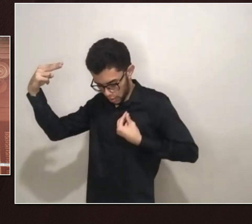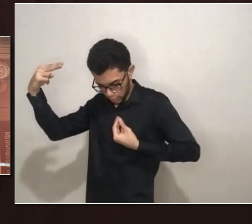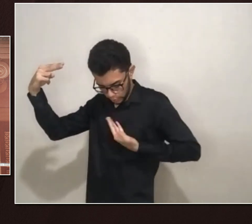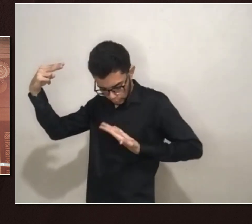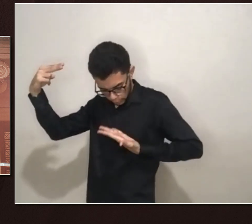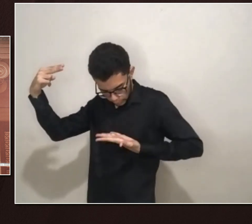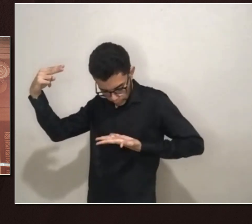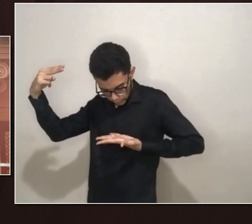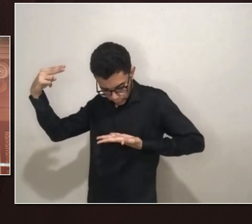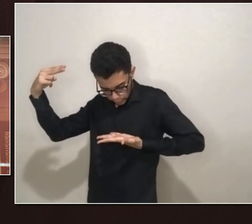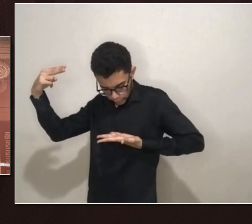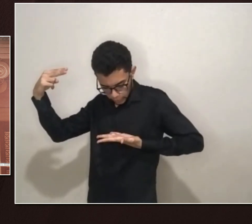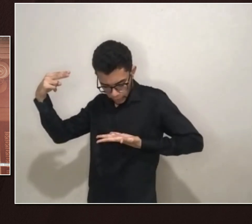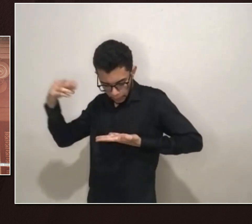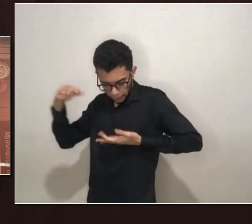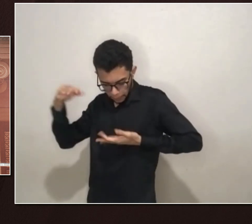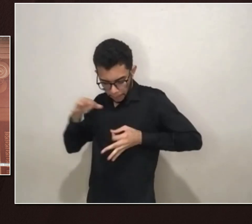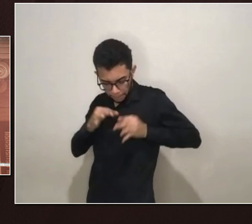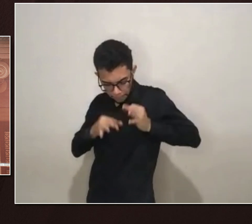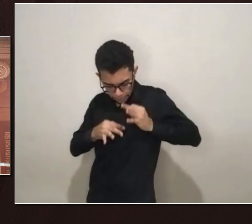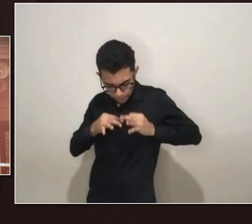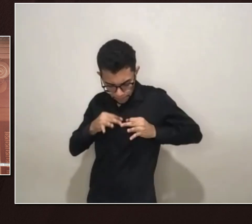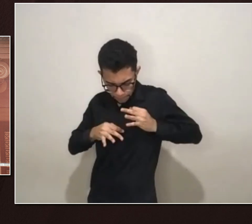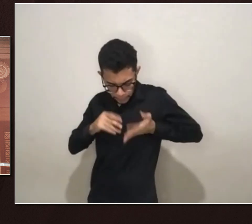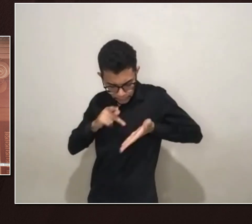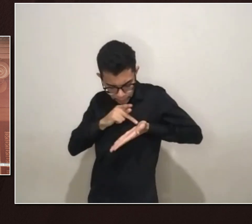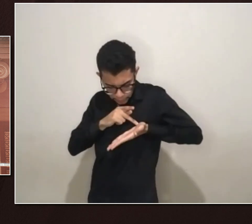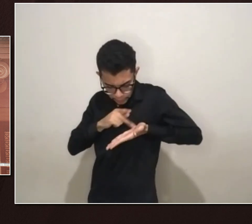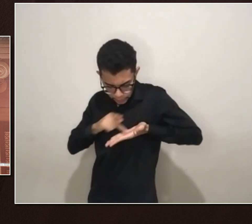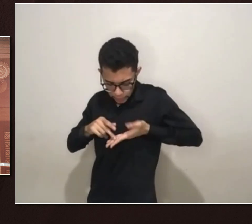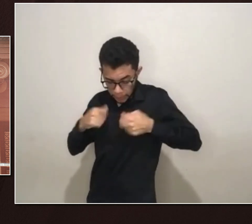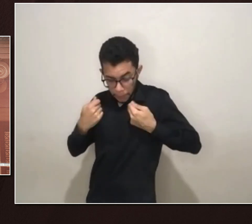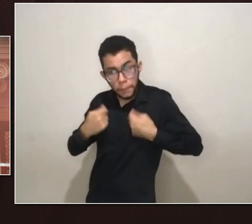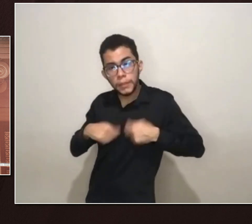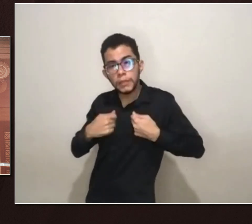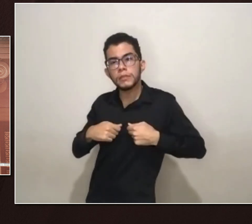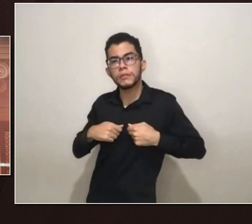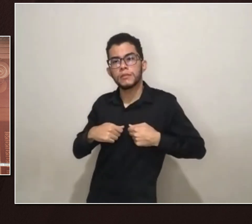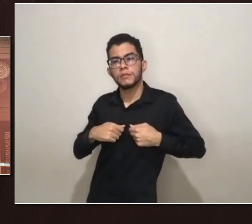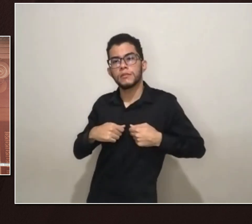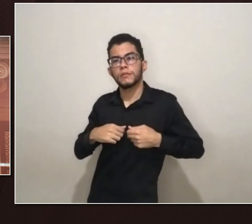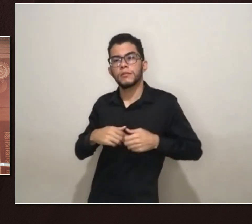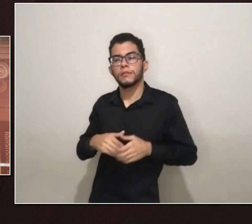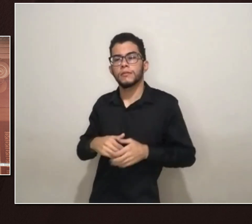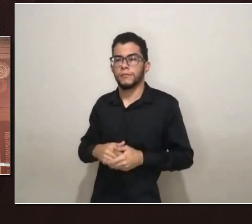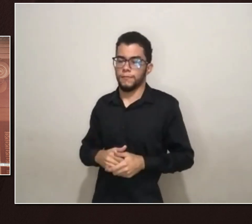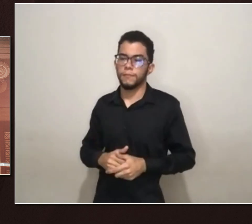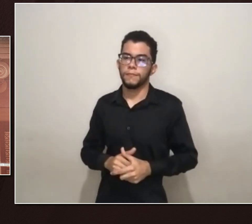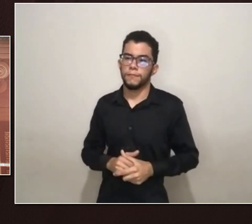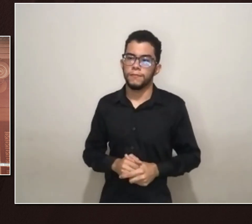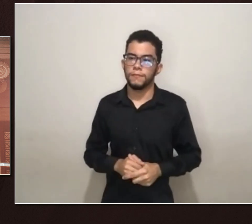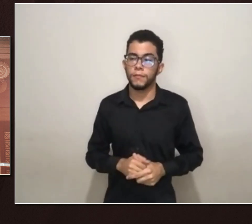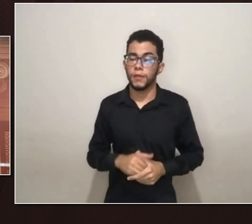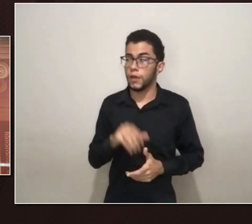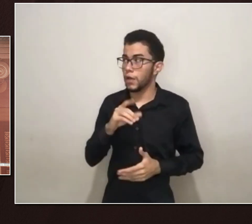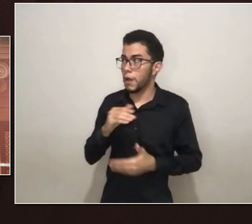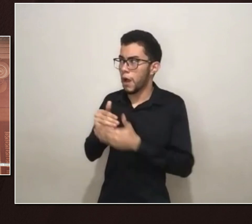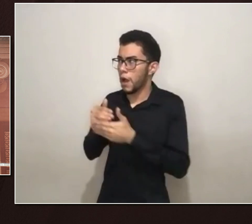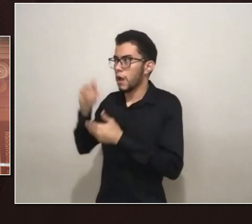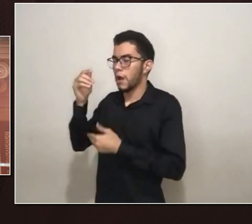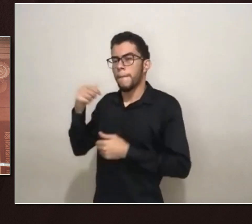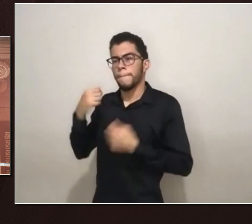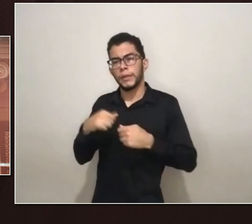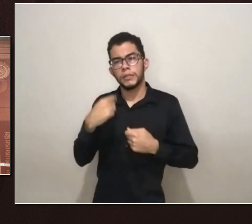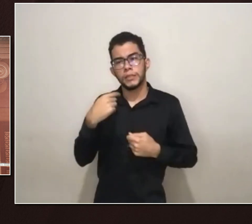é para, será que não é para que, né, eu seja limpo dessas impurezas, ainda que eu não tenha percebido